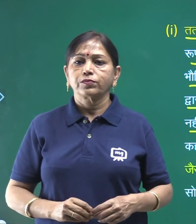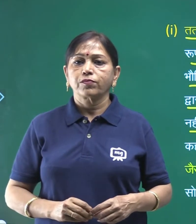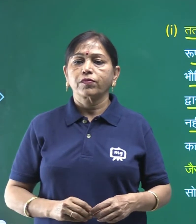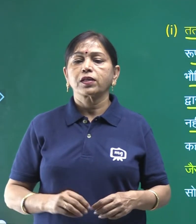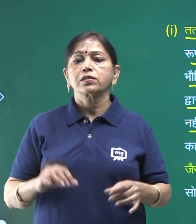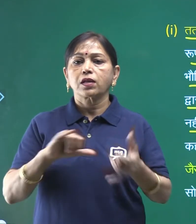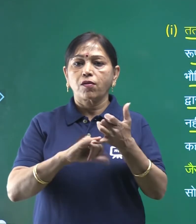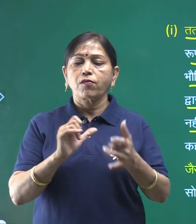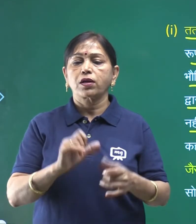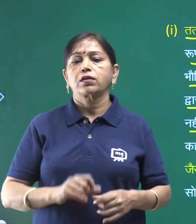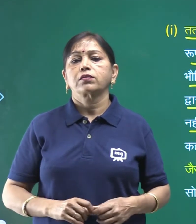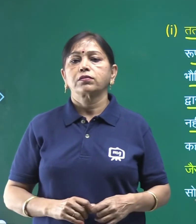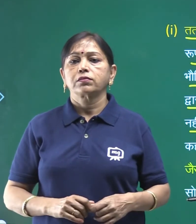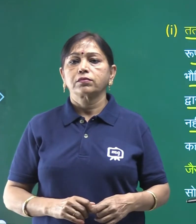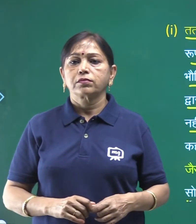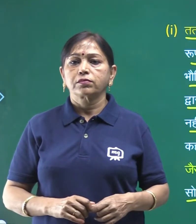सल्फर,